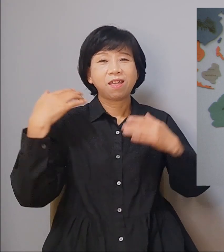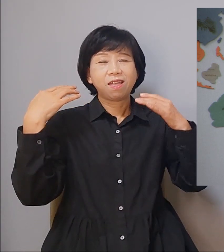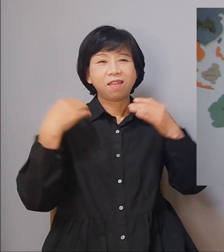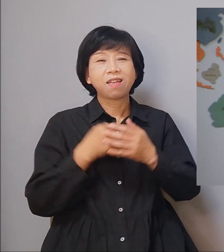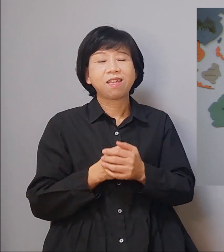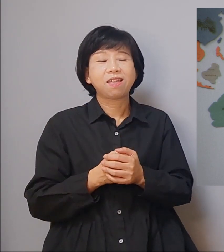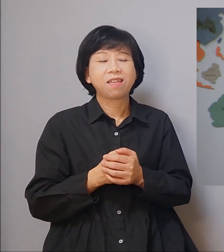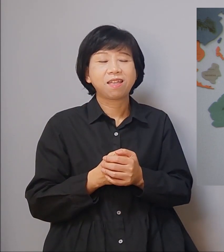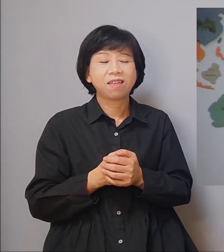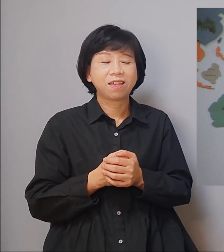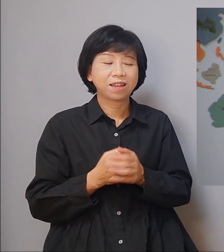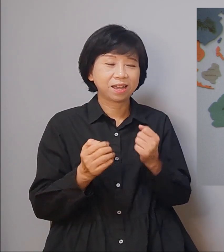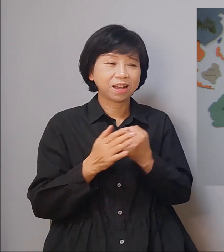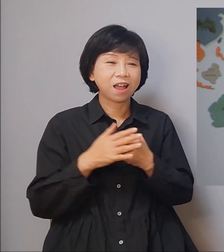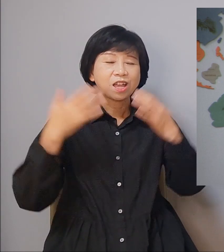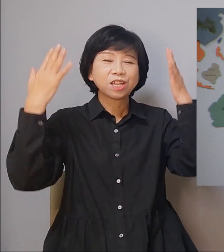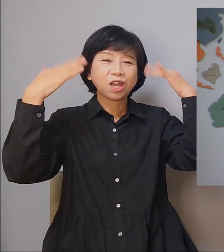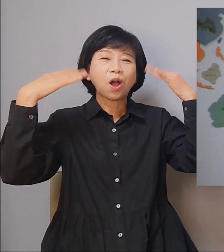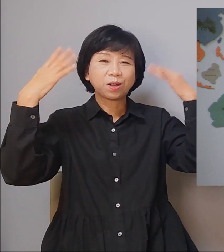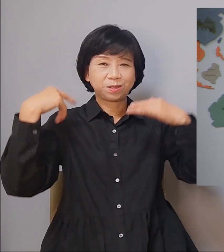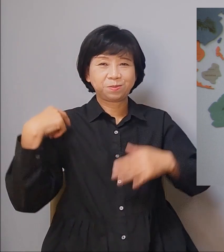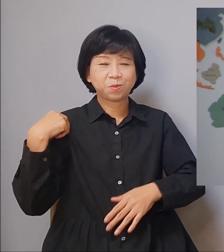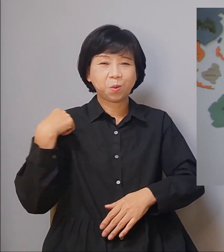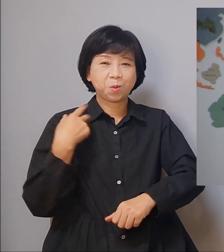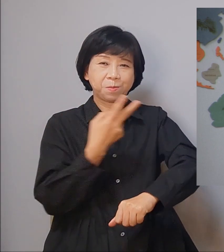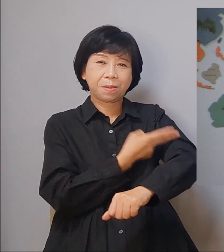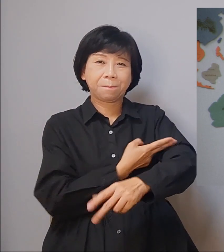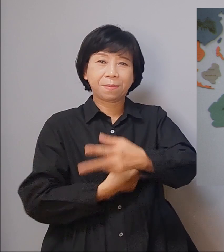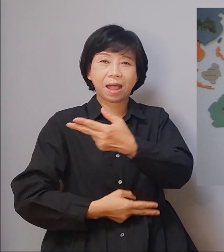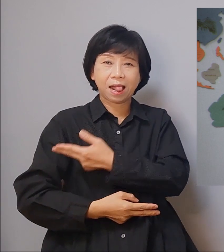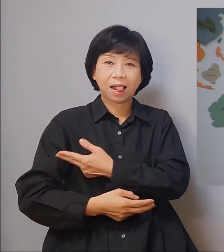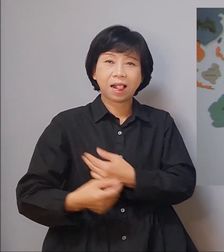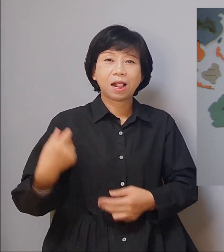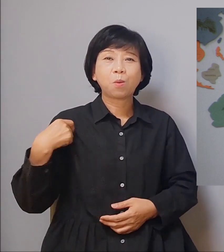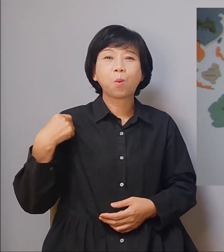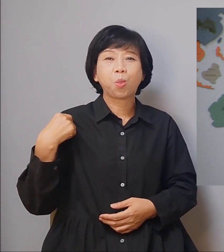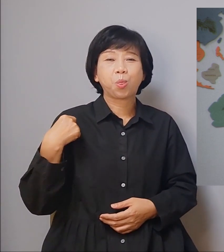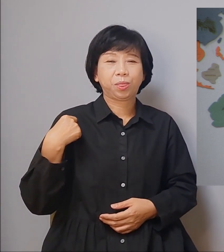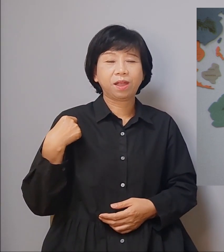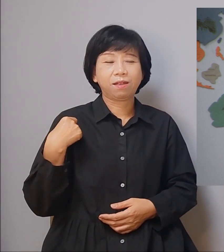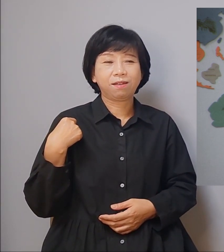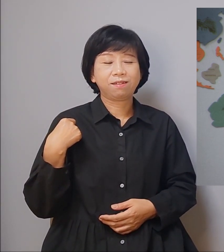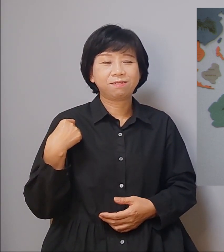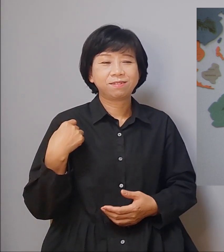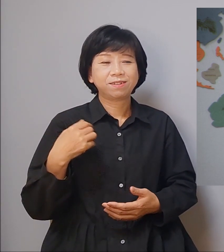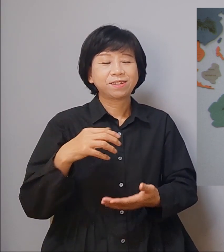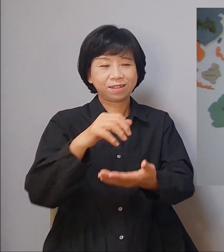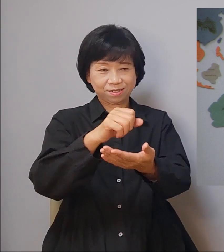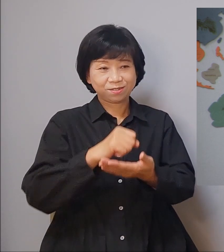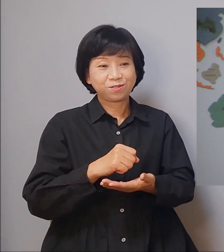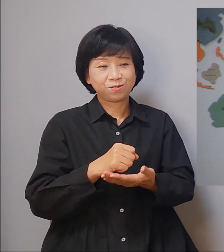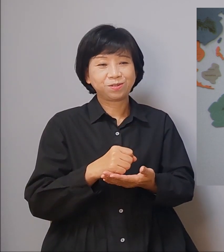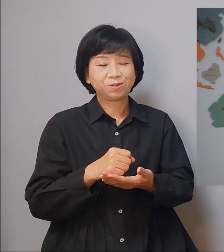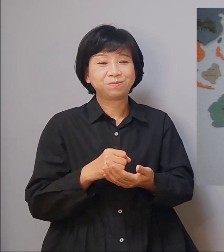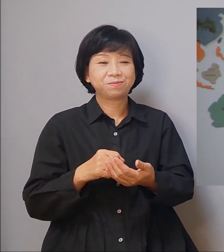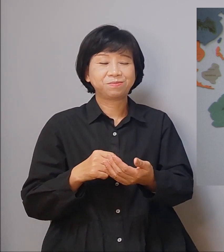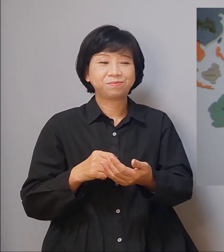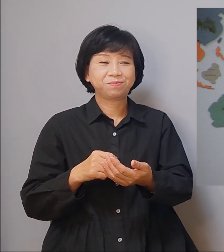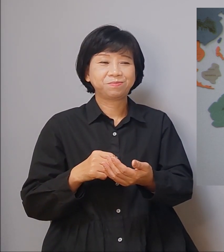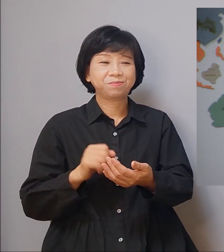옷들을 잘 세탁하셔서 갖고 오시면 잘 이렇게 정리하고 개켜가지고 잘 들고 가도록